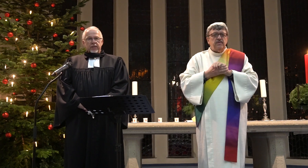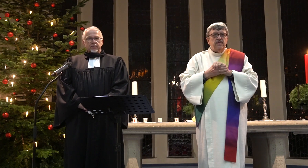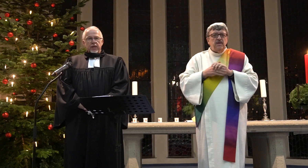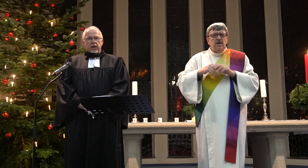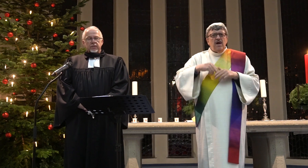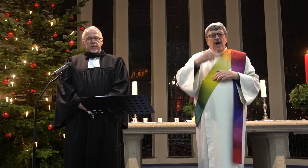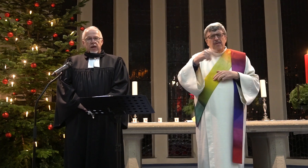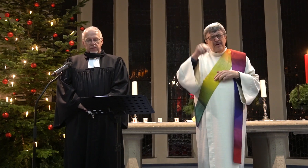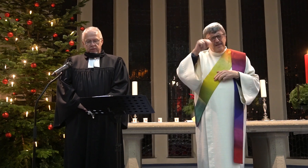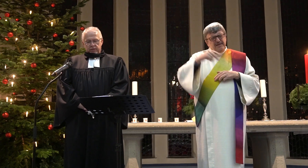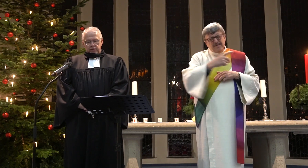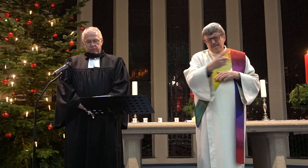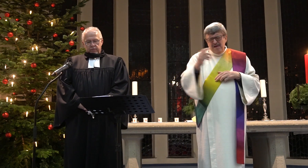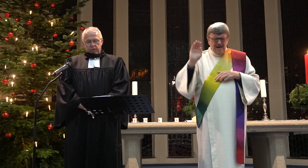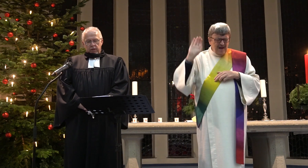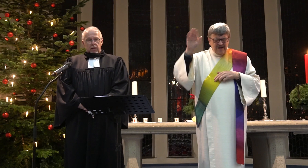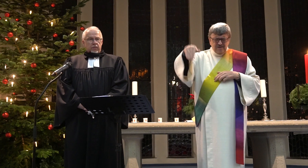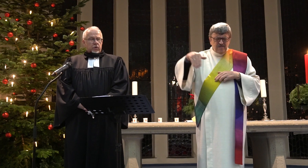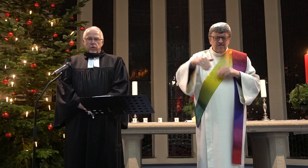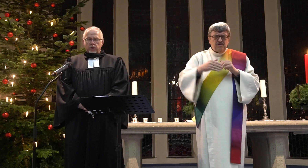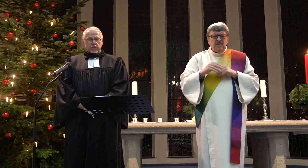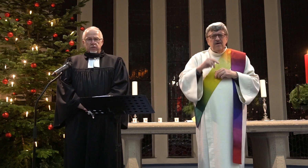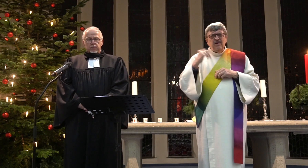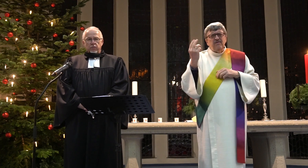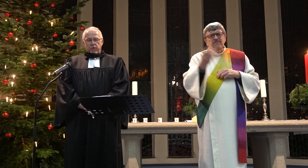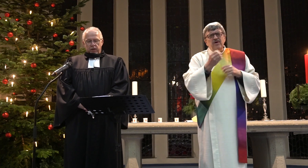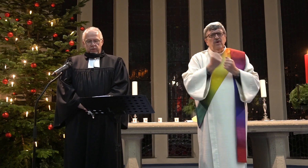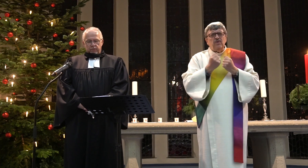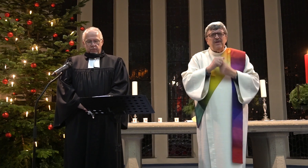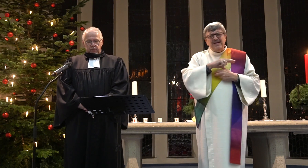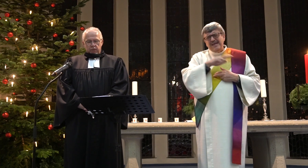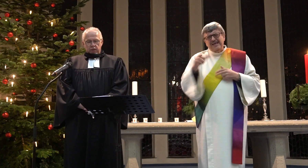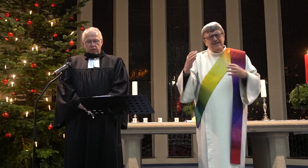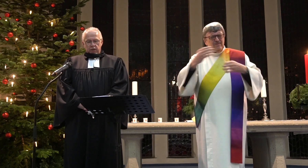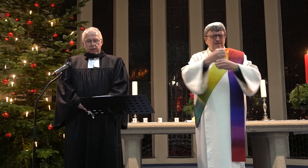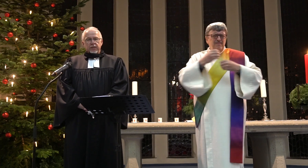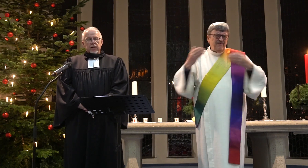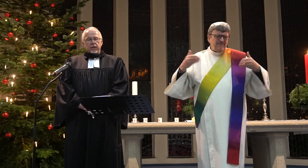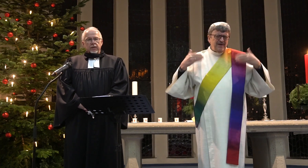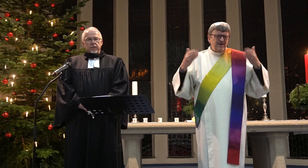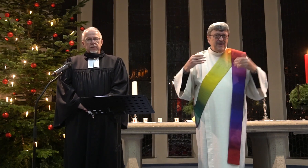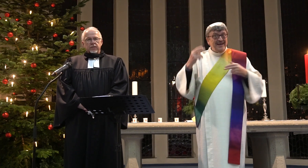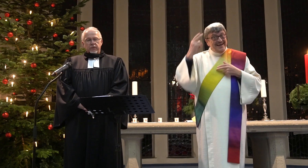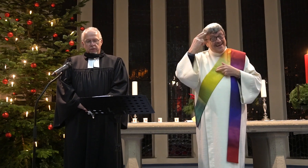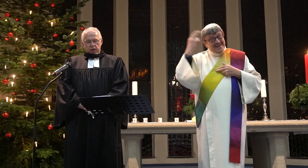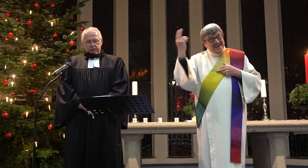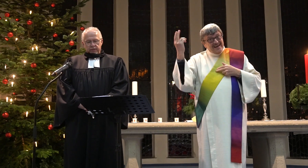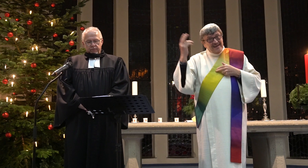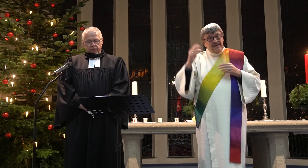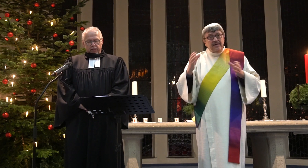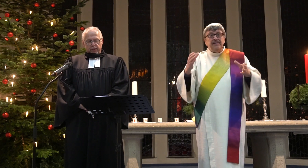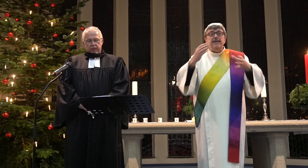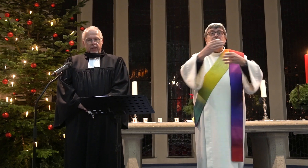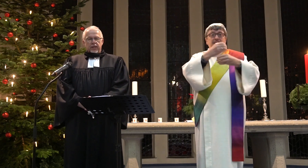Aber in diesem Jahr ist es anders. Wir können nicht zusammen feiern. In Gedanken sind wir